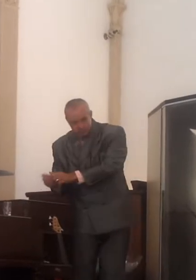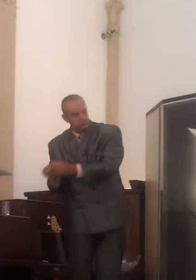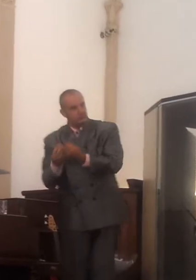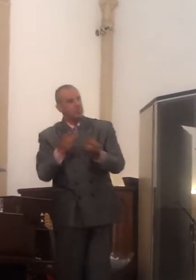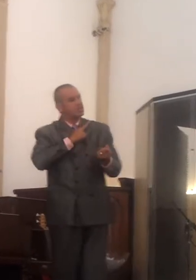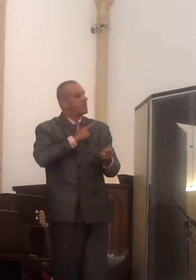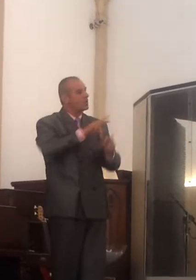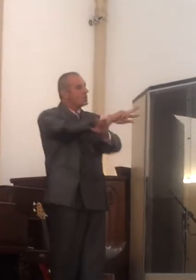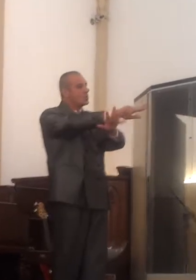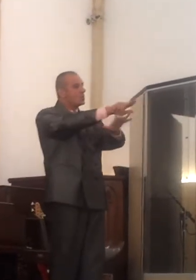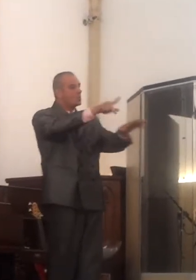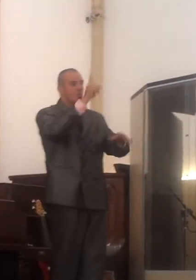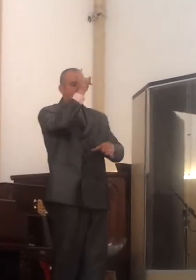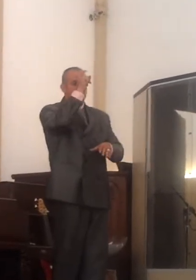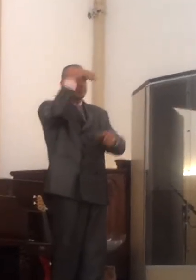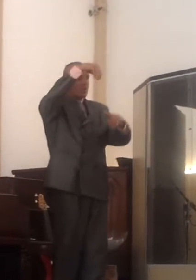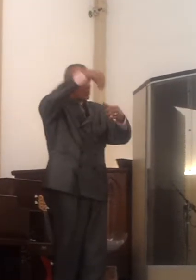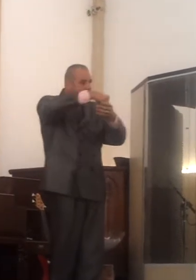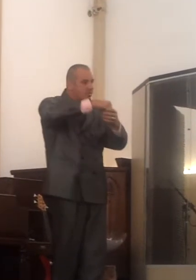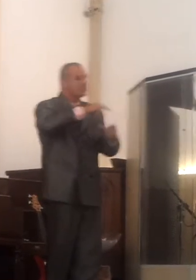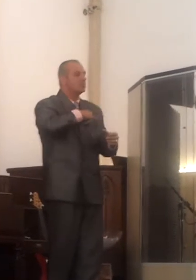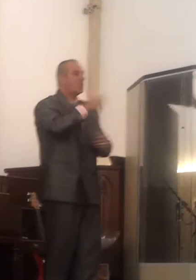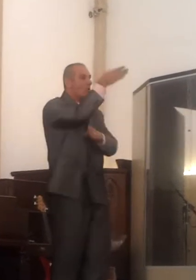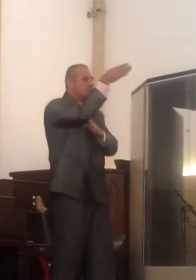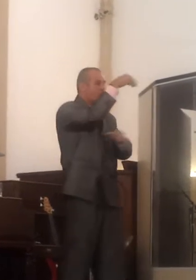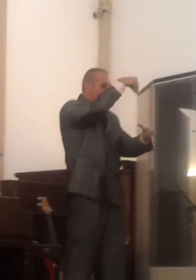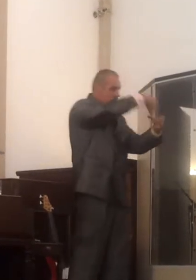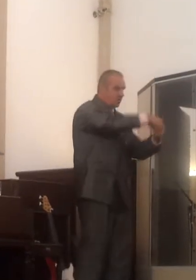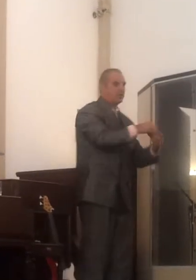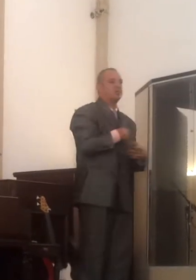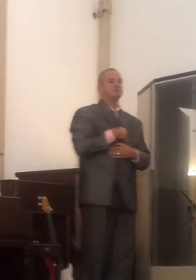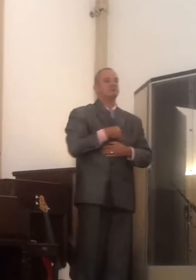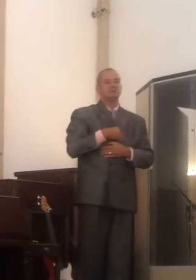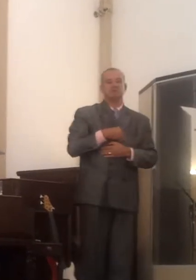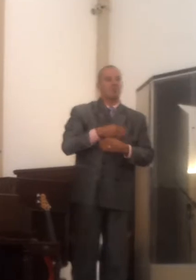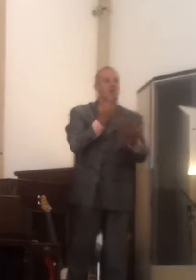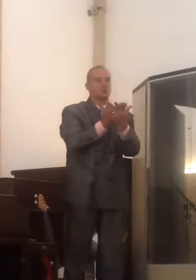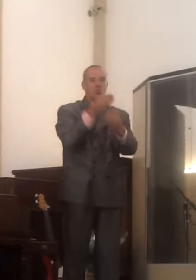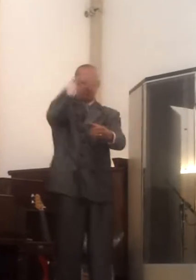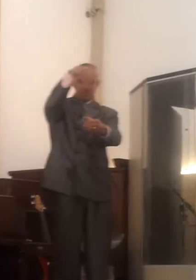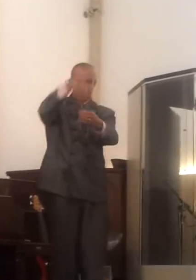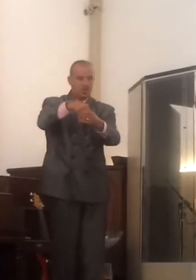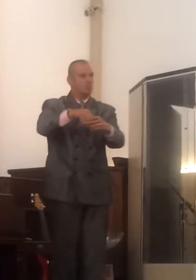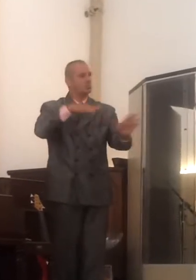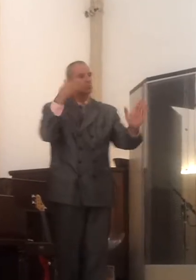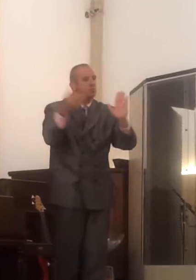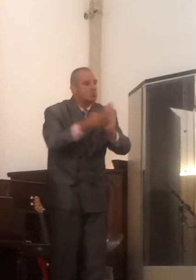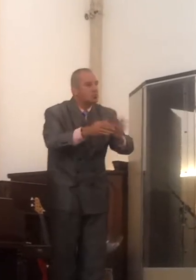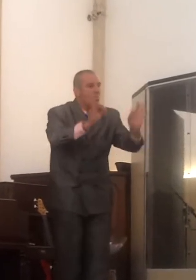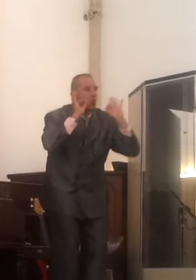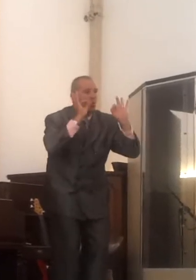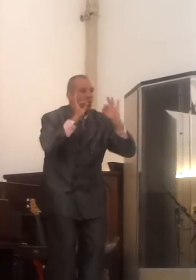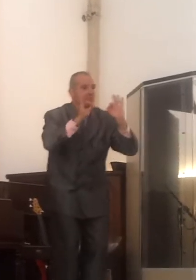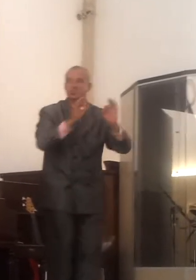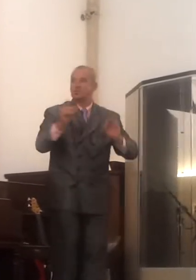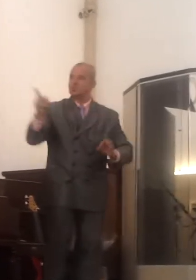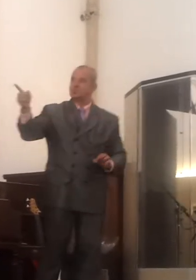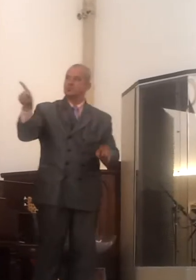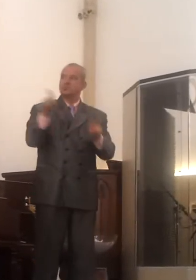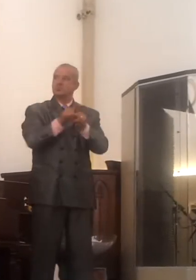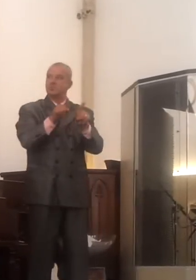Testamento desse, nesse formato, entregue aos médicos e enfermeiras, ao corpo clínico do hospital. E